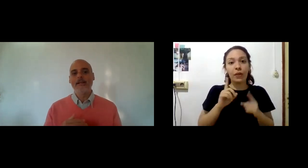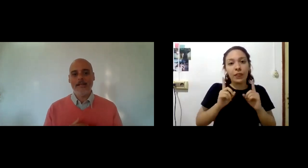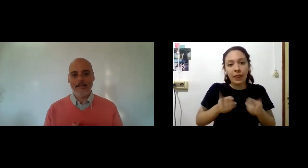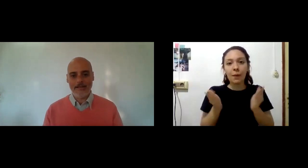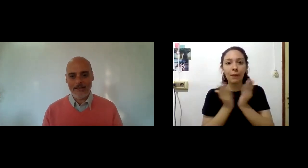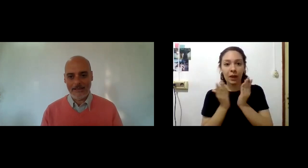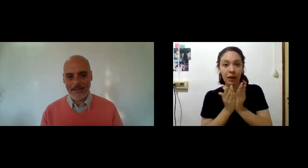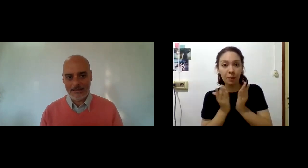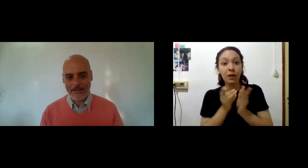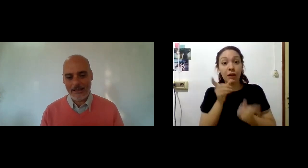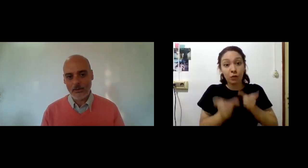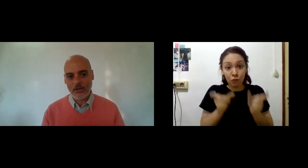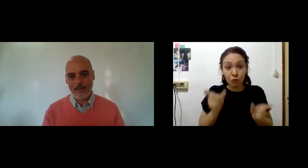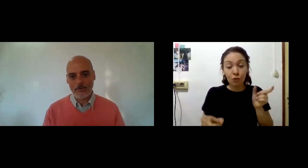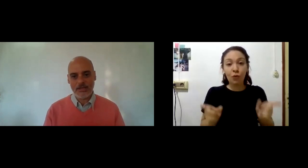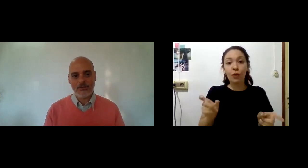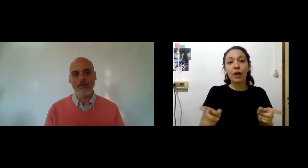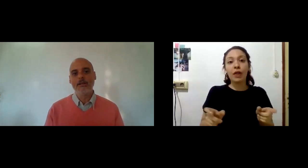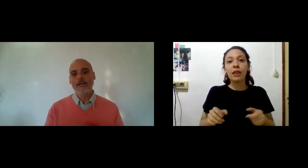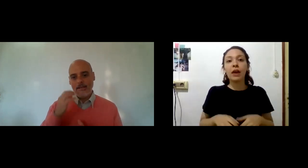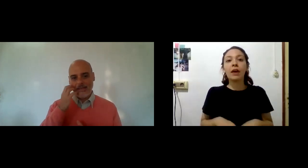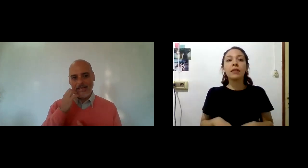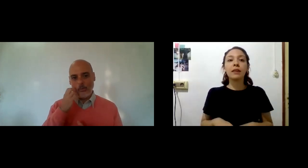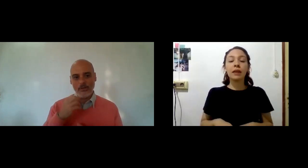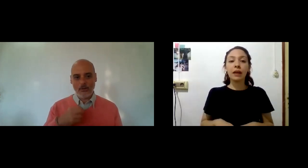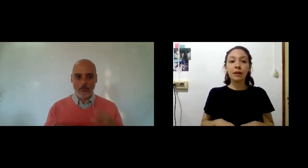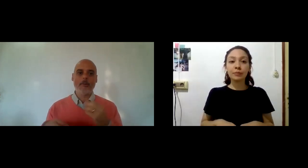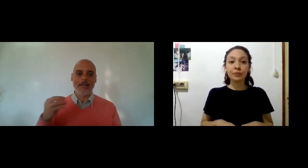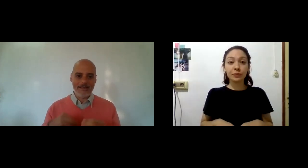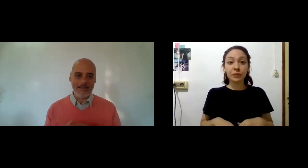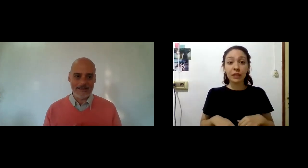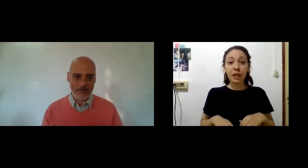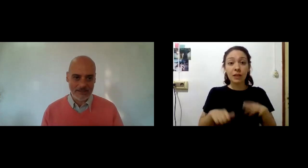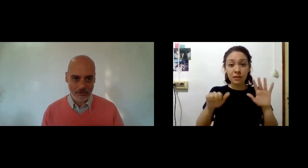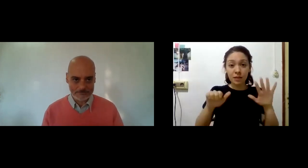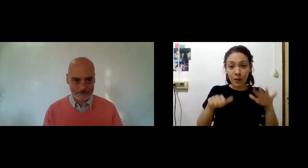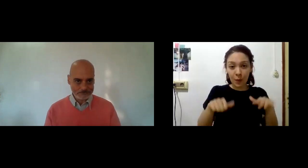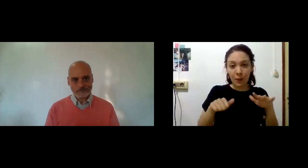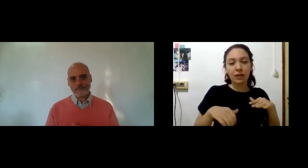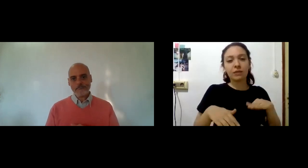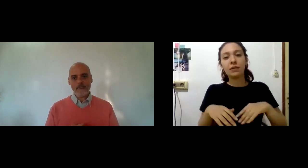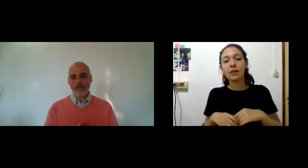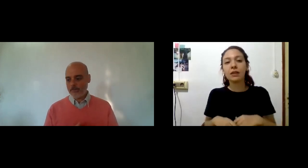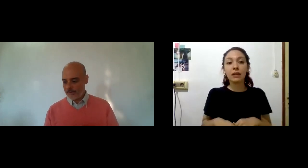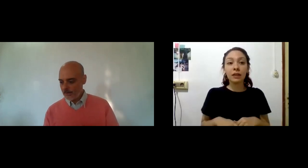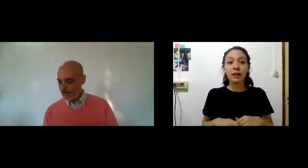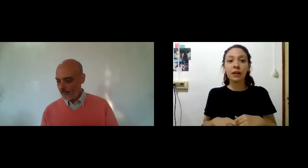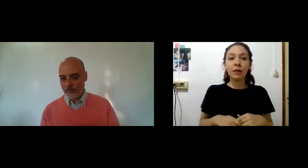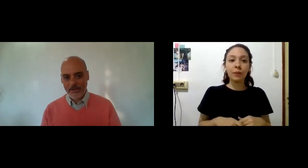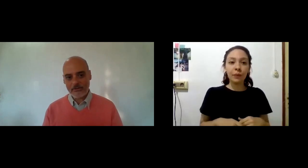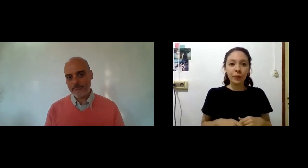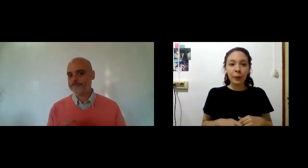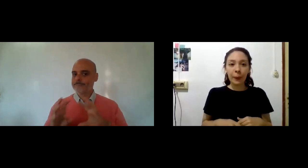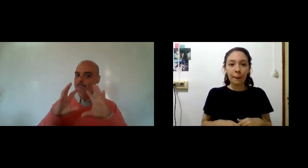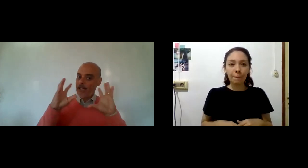participando en las reuniones del proyecto como prácticas de interpretación. Bien, más